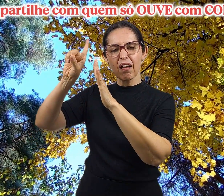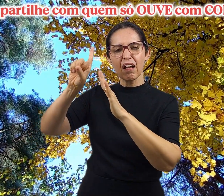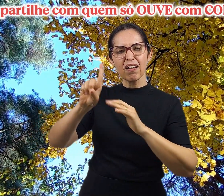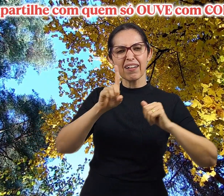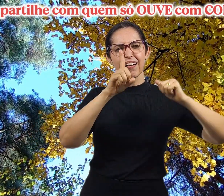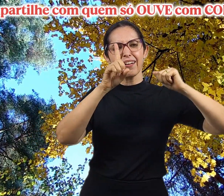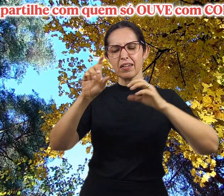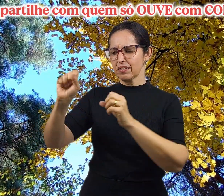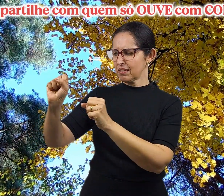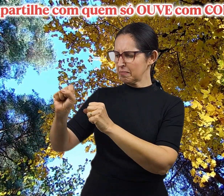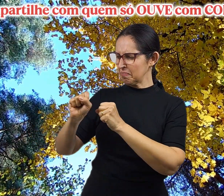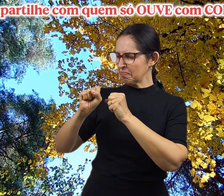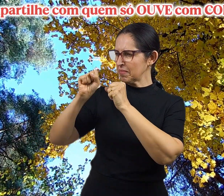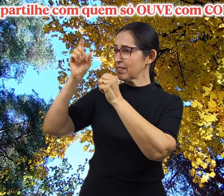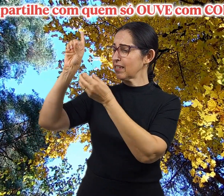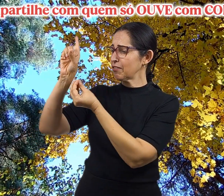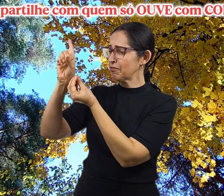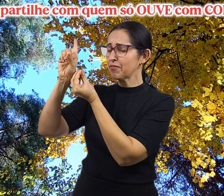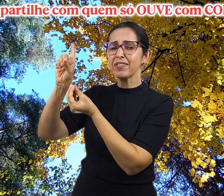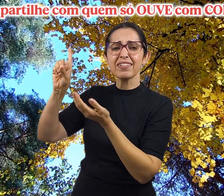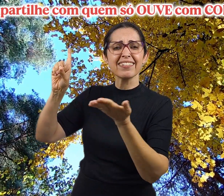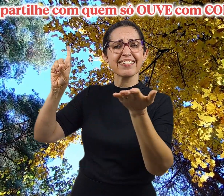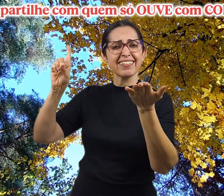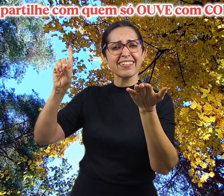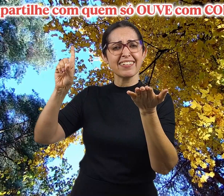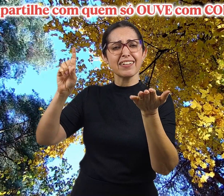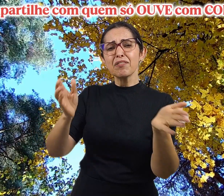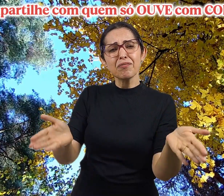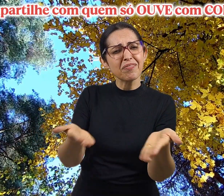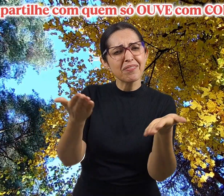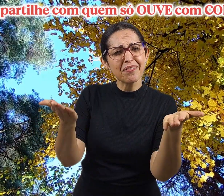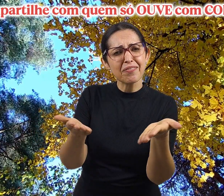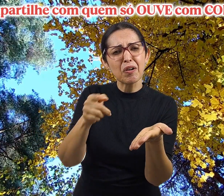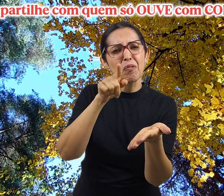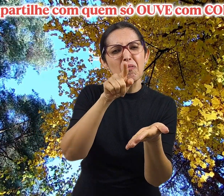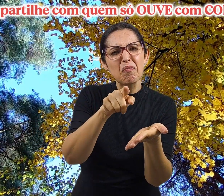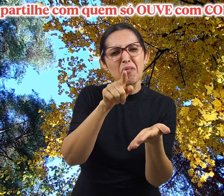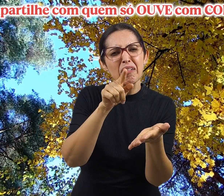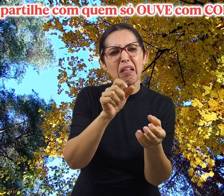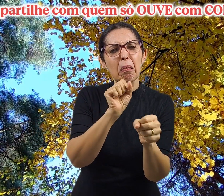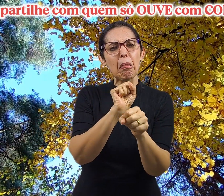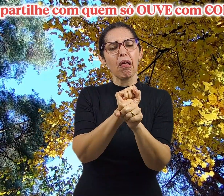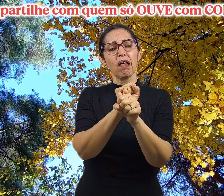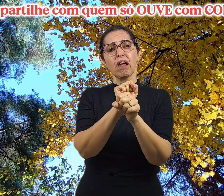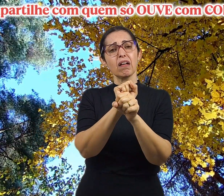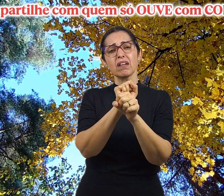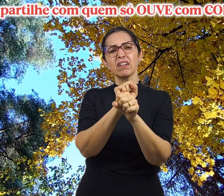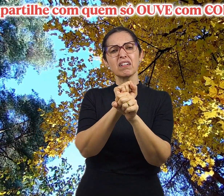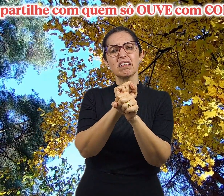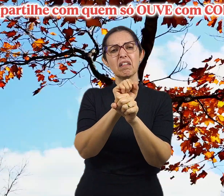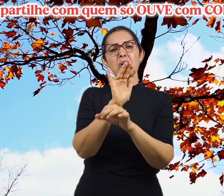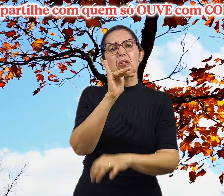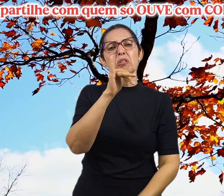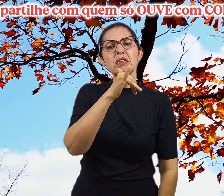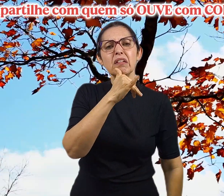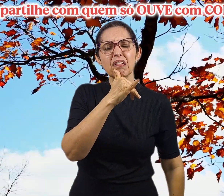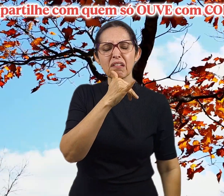Ele é o Senhor da vida. Levanta-te. O Senhor não te quer prostrado, com o seu semblante de derrota. O